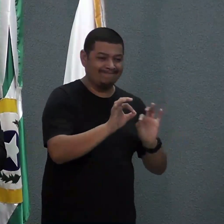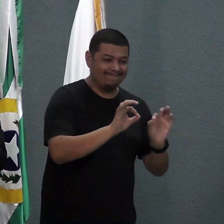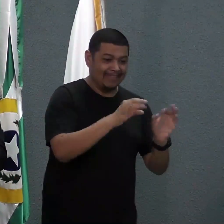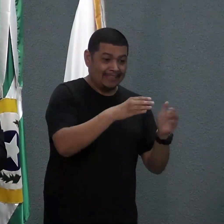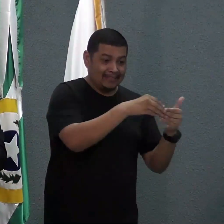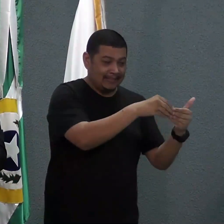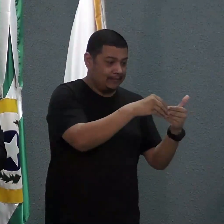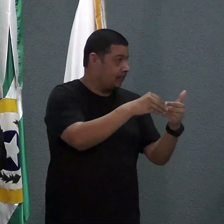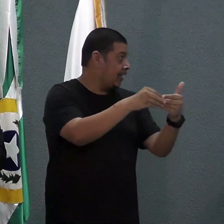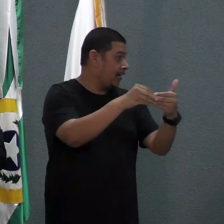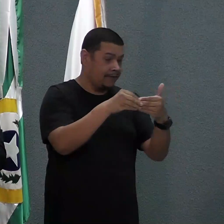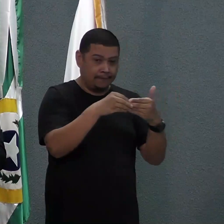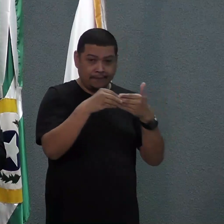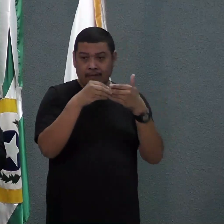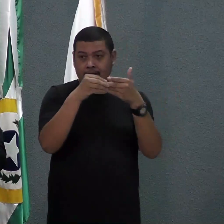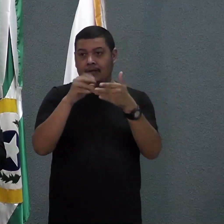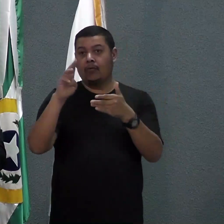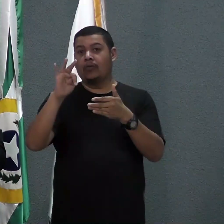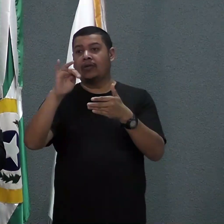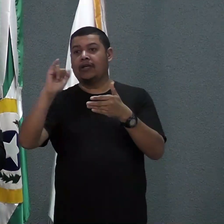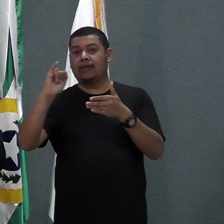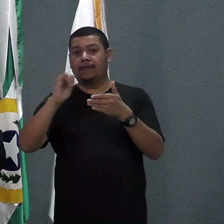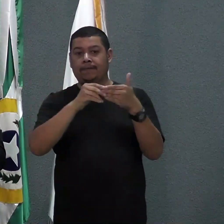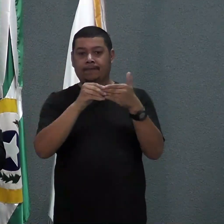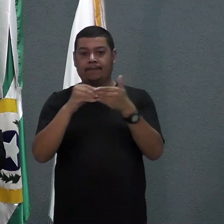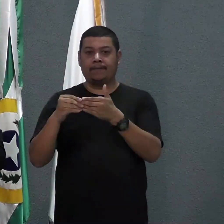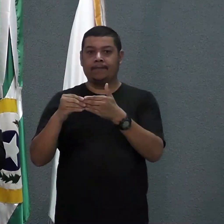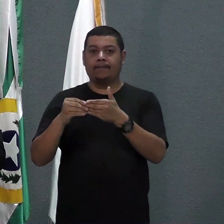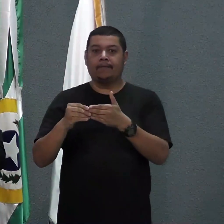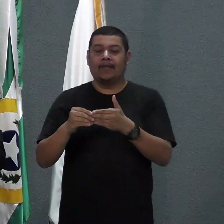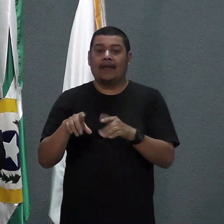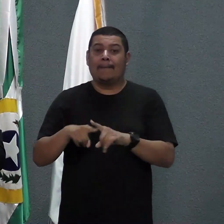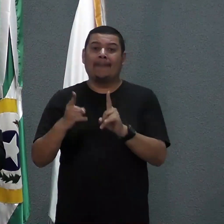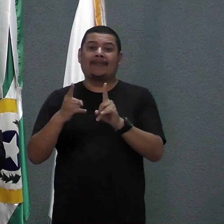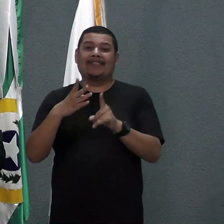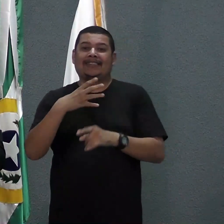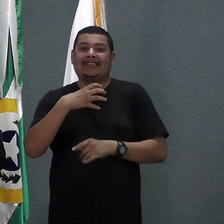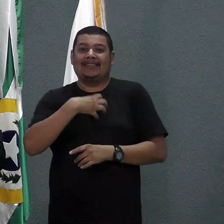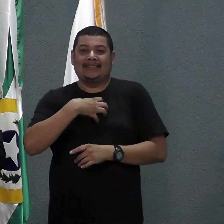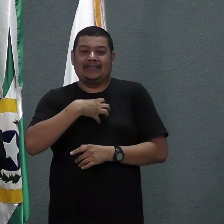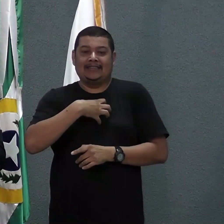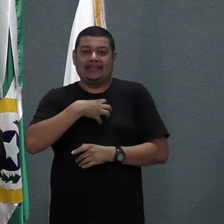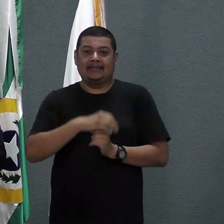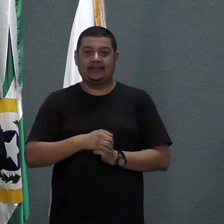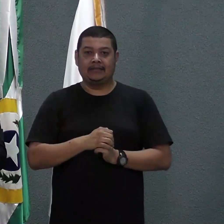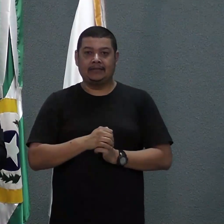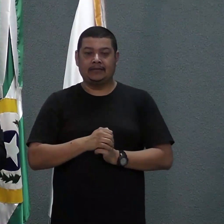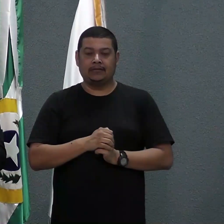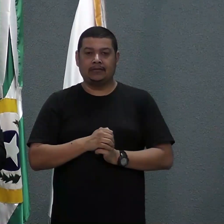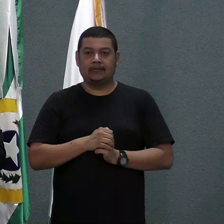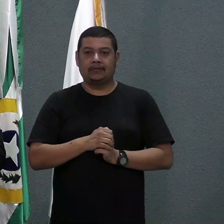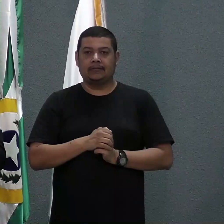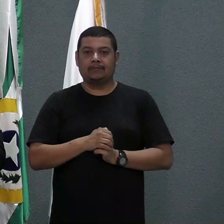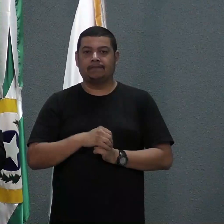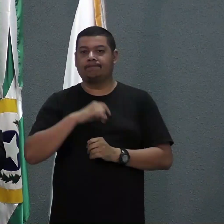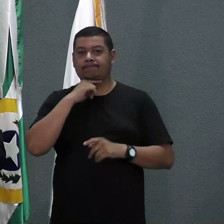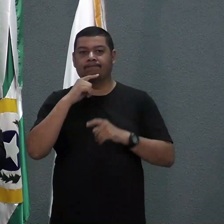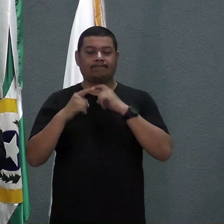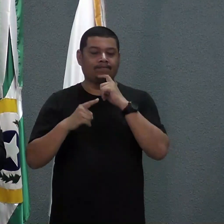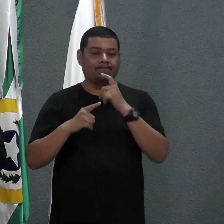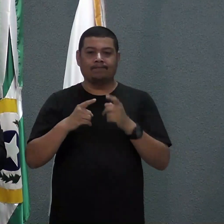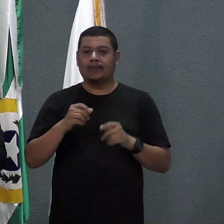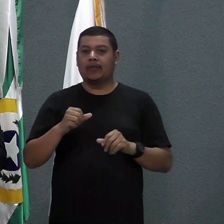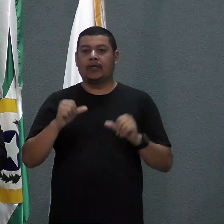levar para uma UTI. E, infelizmente, o mesmo não conseguiu